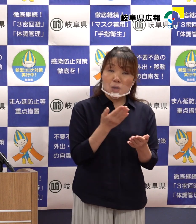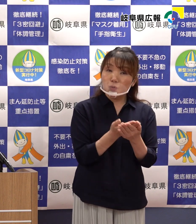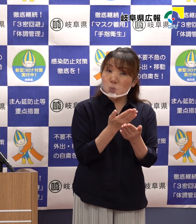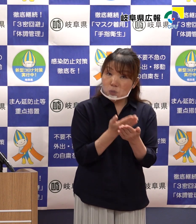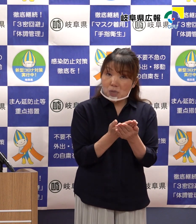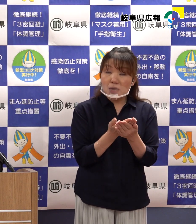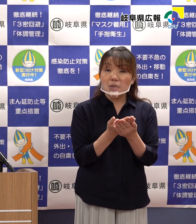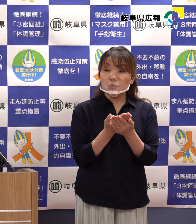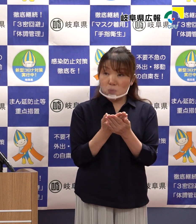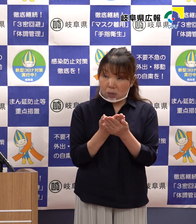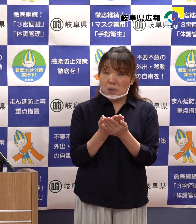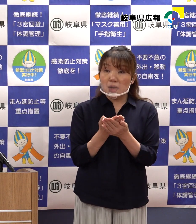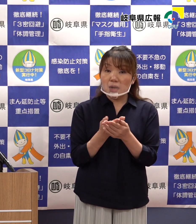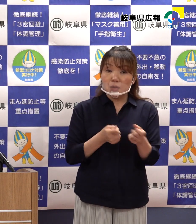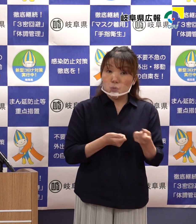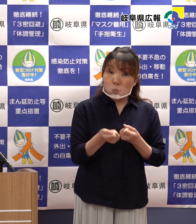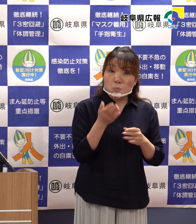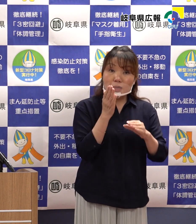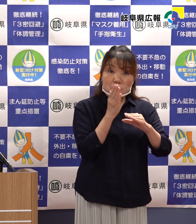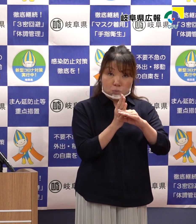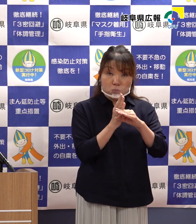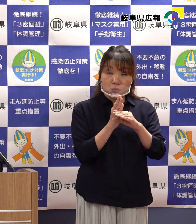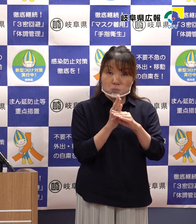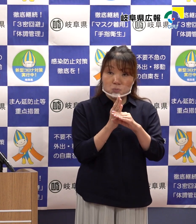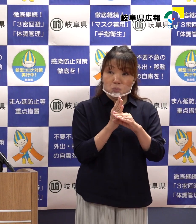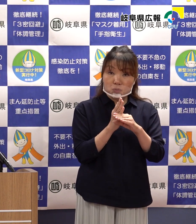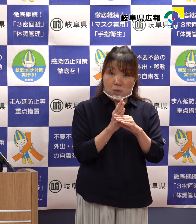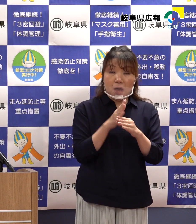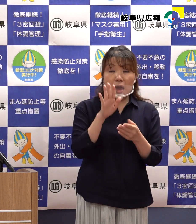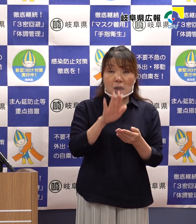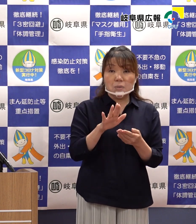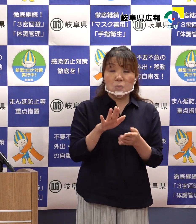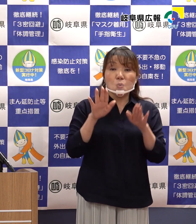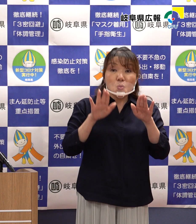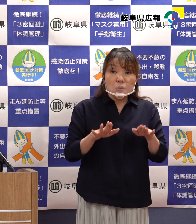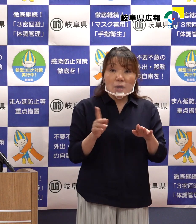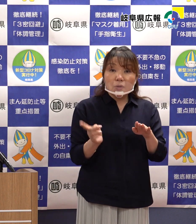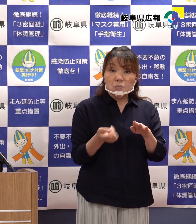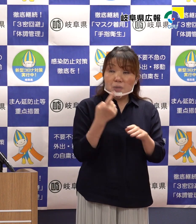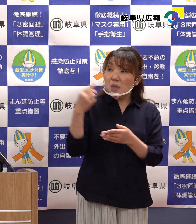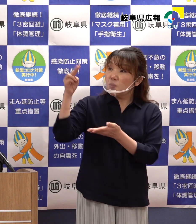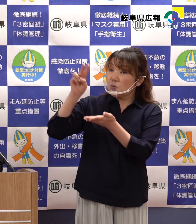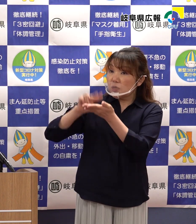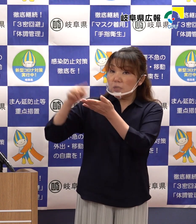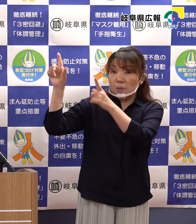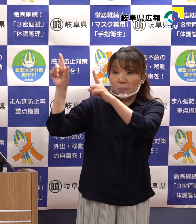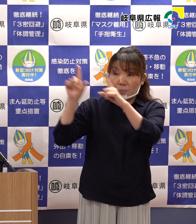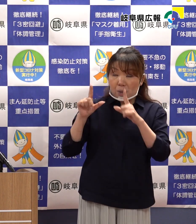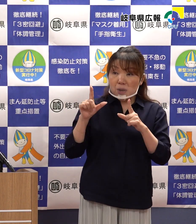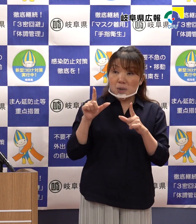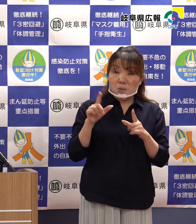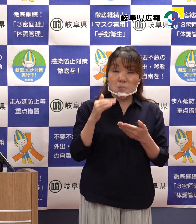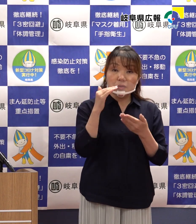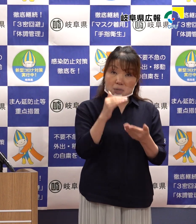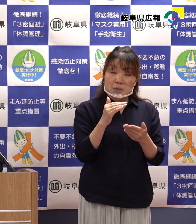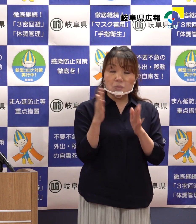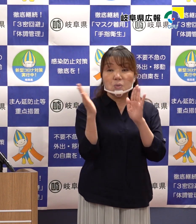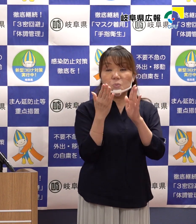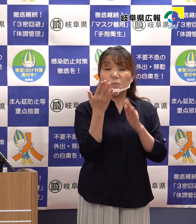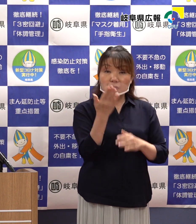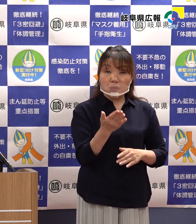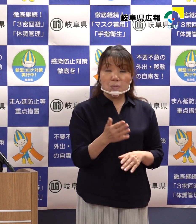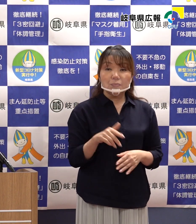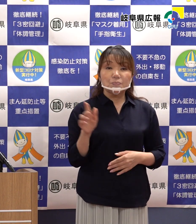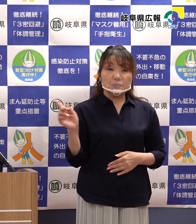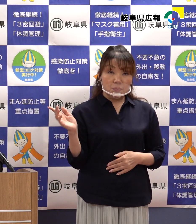中の自治体がある中で、今回こういったタイミングで指定を受けたと、これに対して改めてご紹介いただけますか。